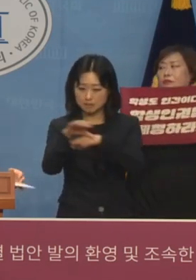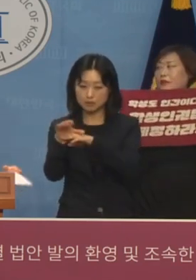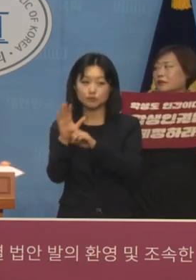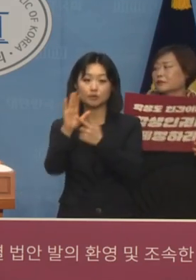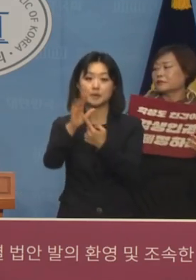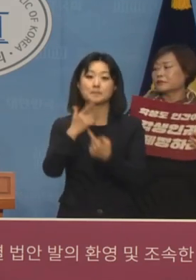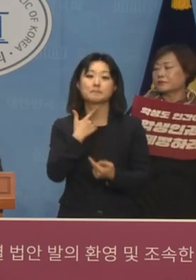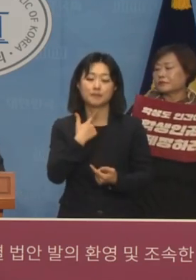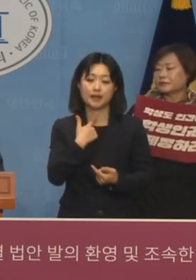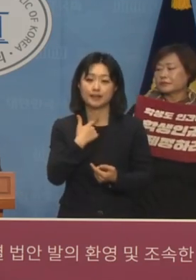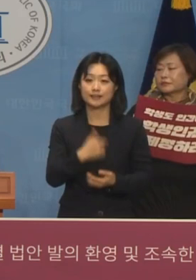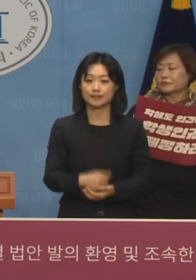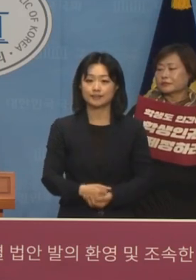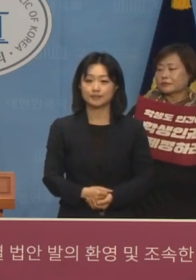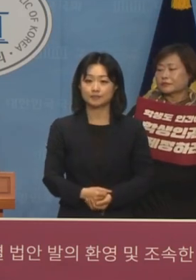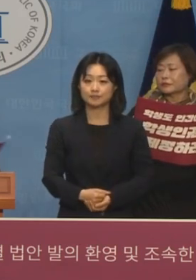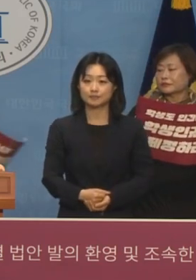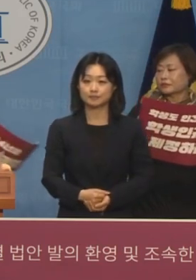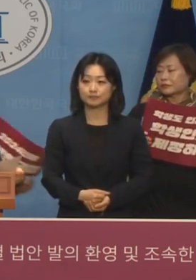바 있다.